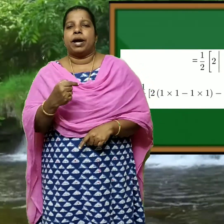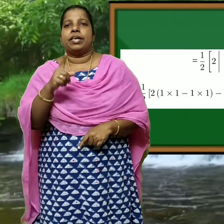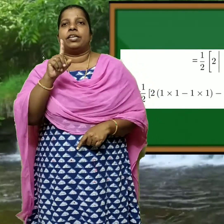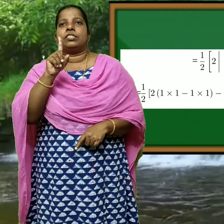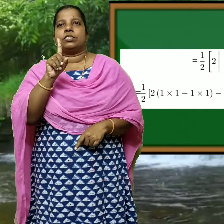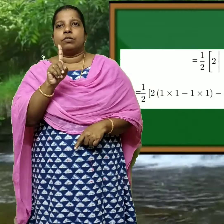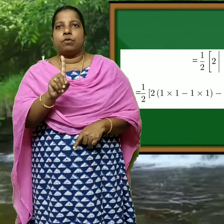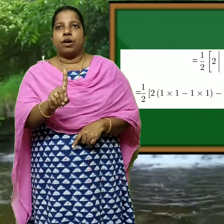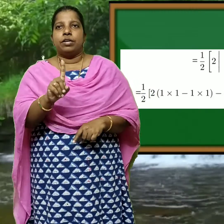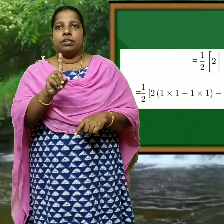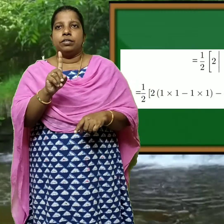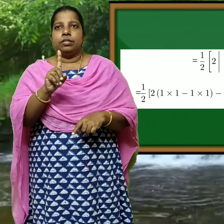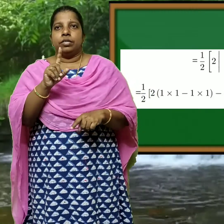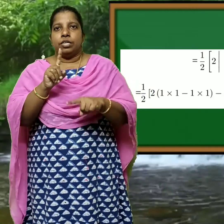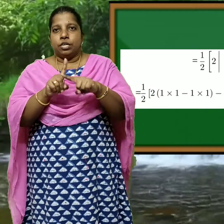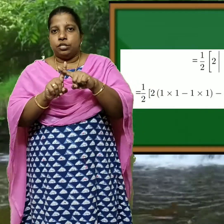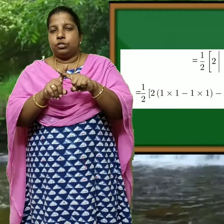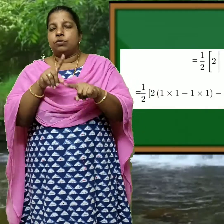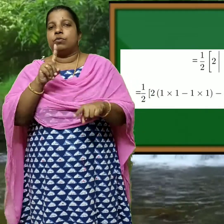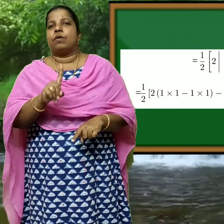minus 1 into 1